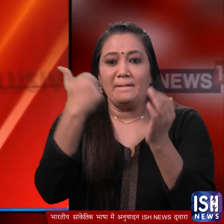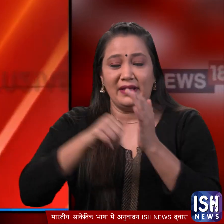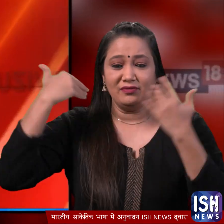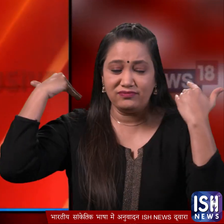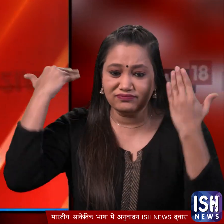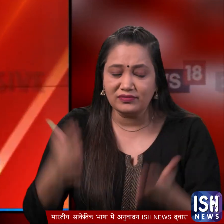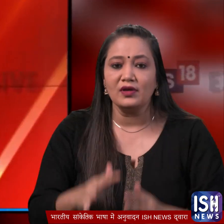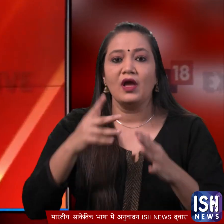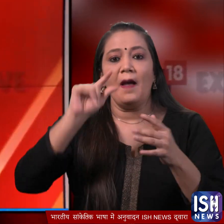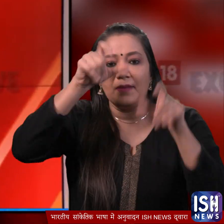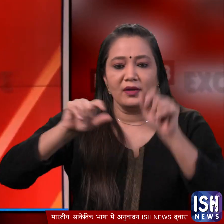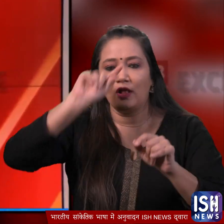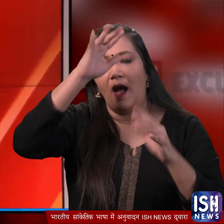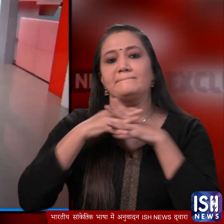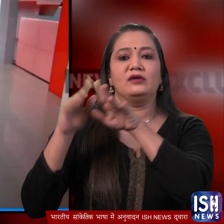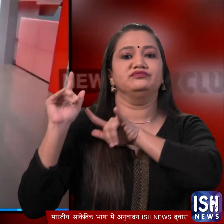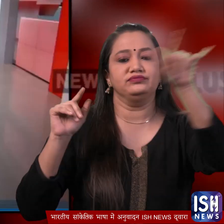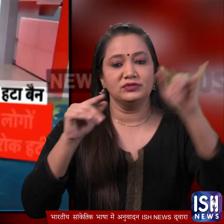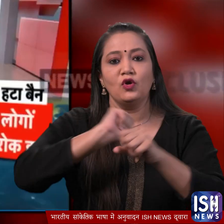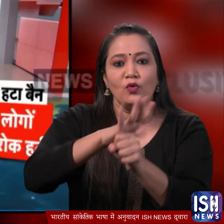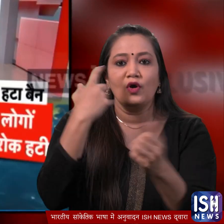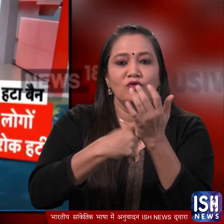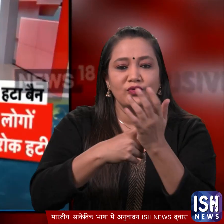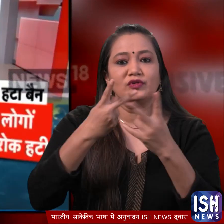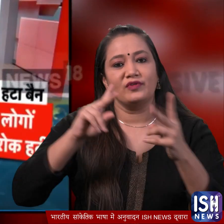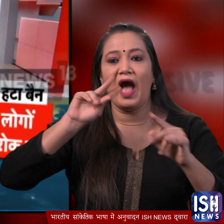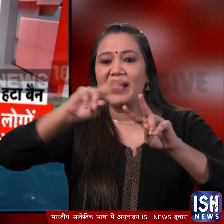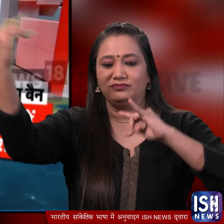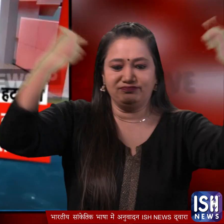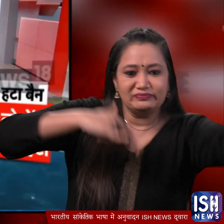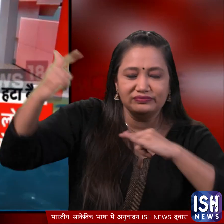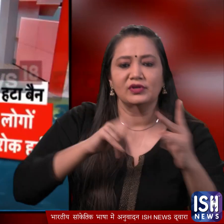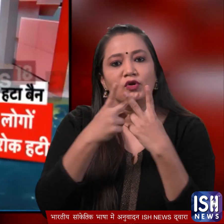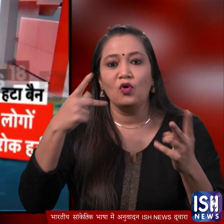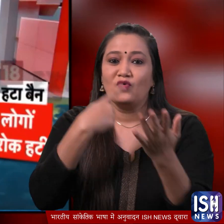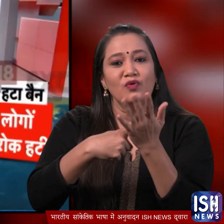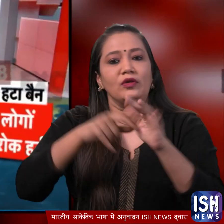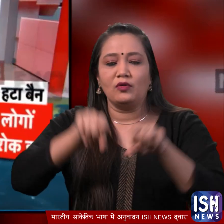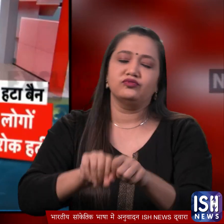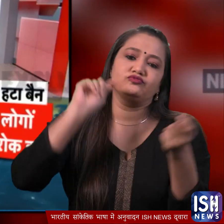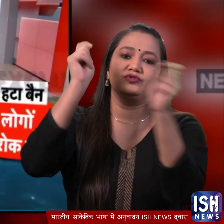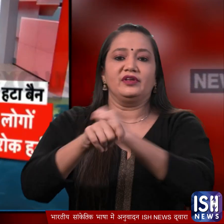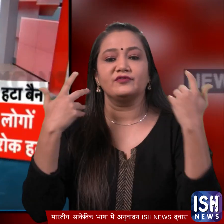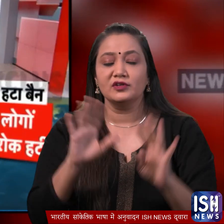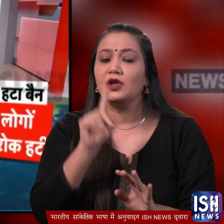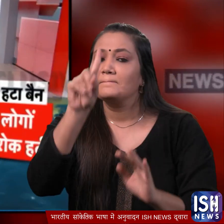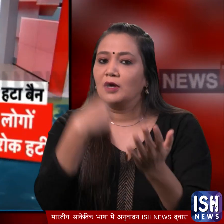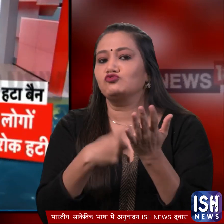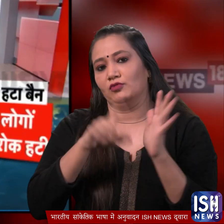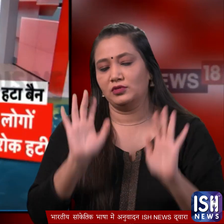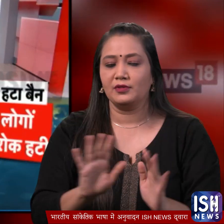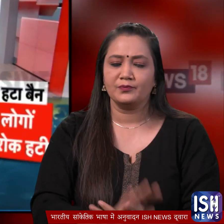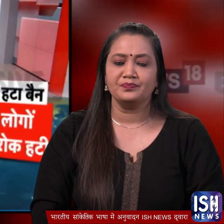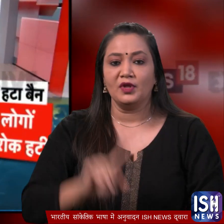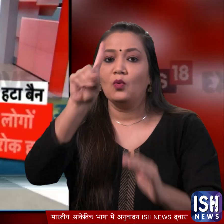बाद विदेश से लोग फिर अमेरिका जा सकेंगे, क्योंकि अमेरिका ने कोरोना संकट की वजह से दूसरे देशों के वहां पहुंचने पर लगी रोक को हटा दिया है, लेकिन कुछ शर्तों